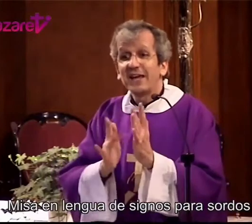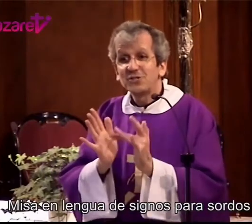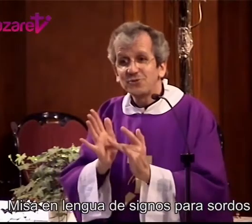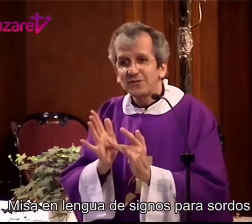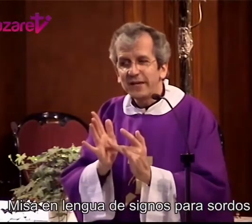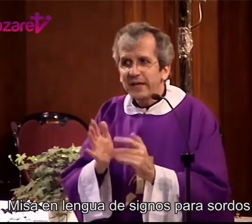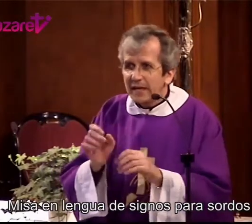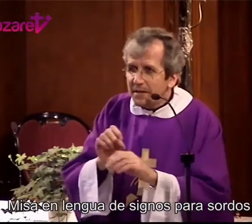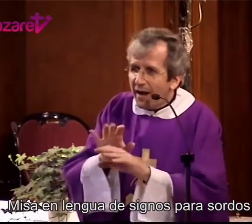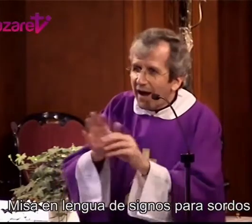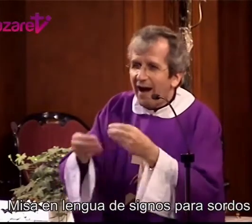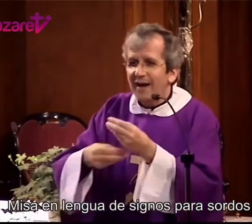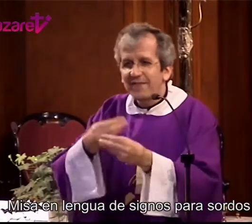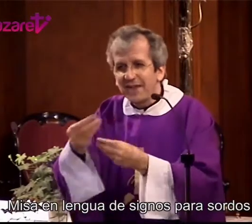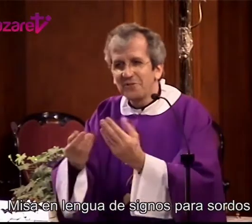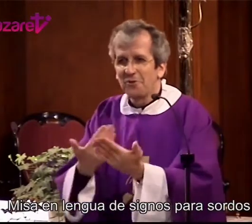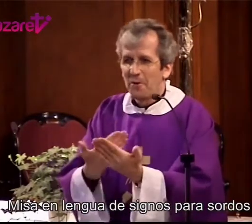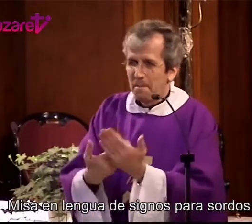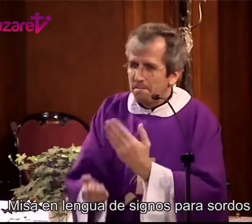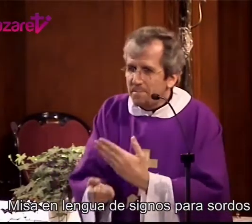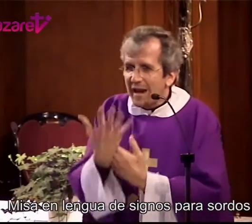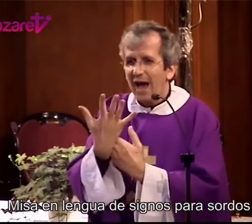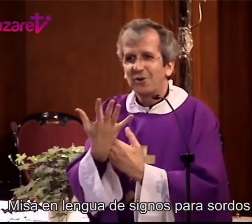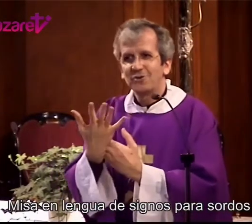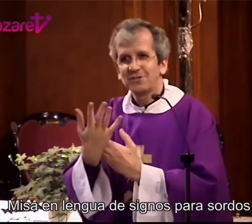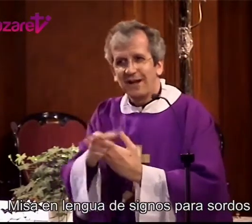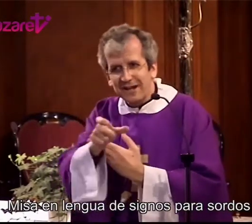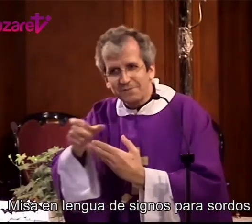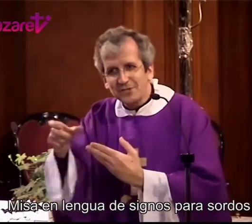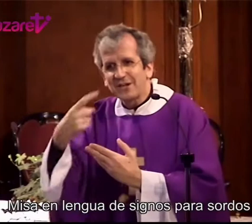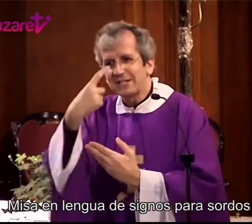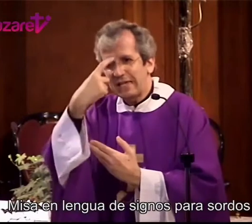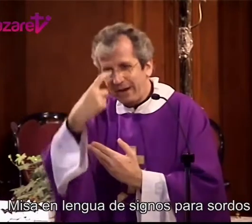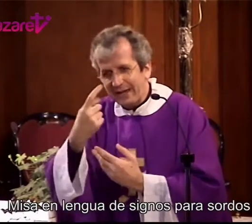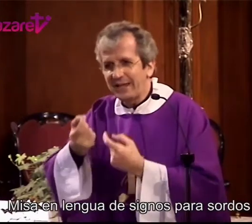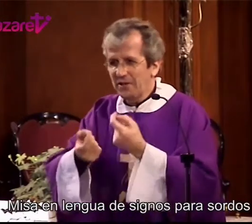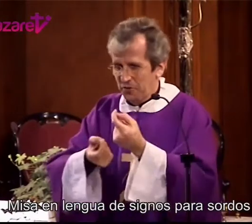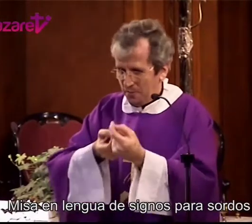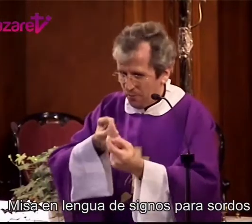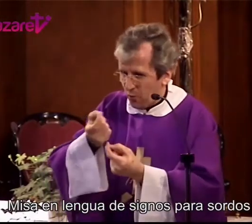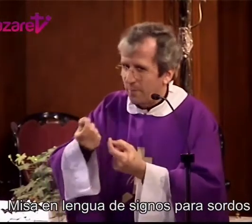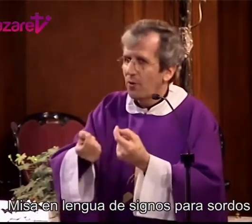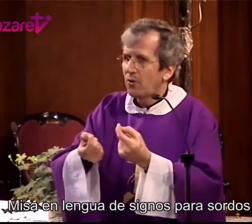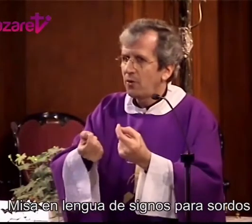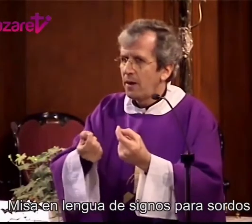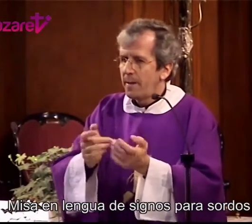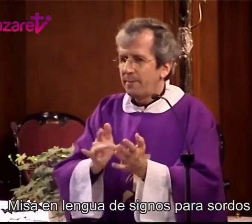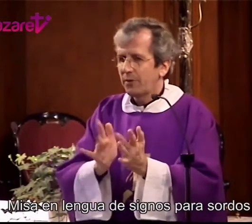Jesús iba haciendo milagros, las personas iban creyendo poco a poco, pero que